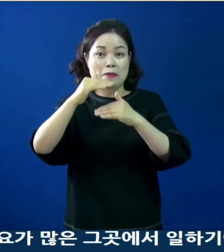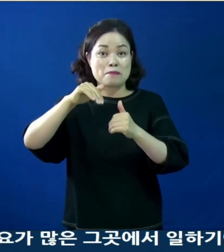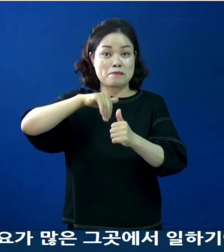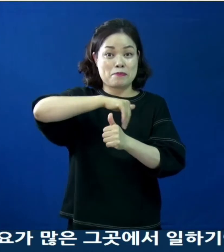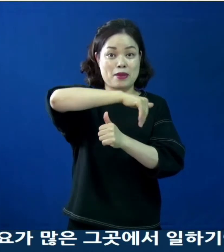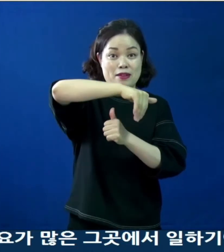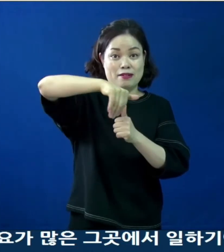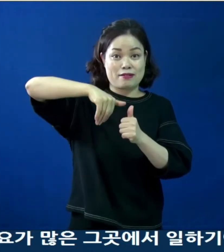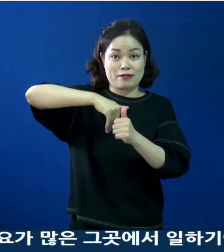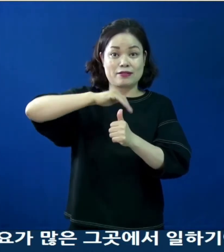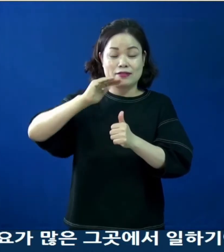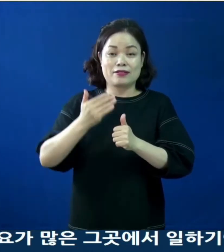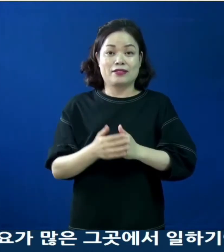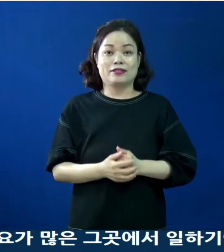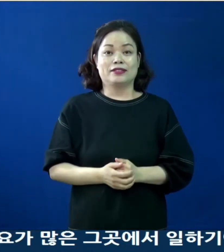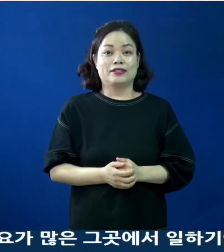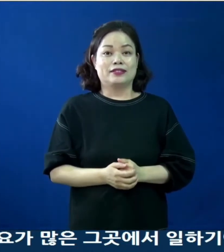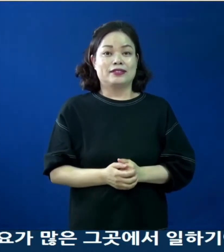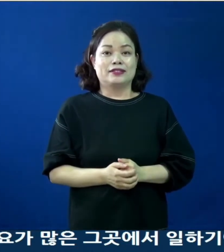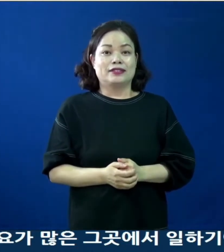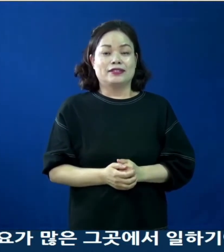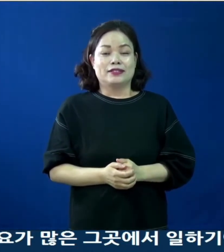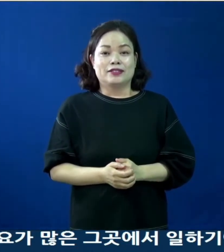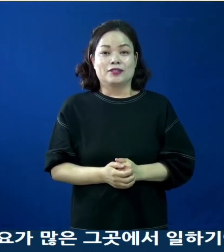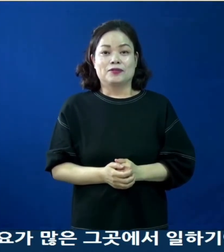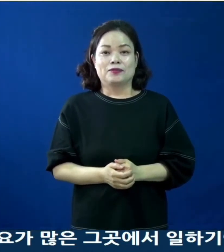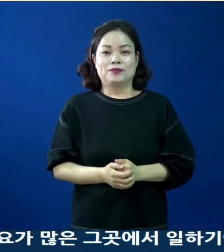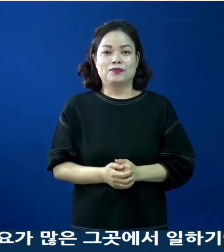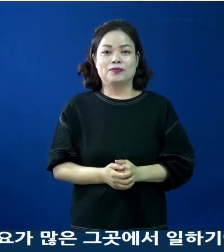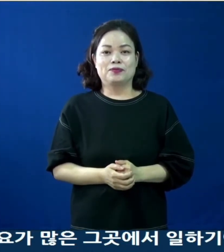배경이 되는 겁니다.